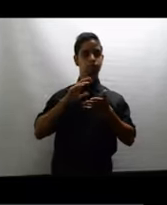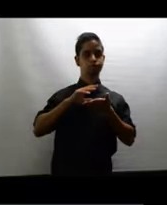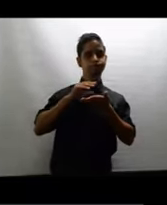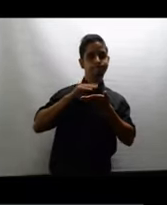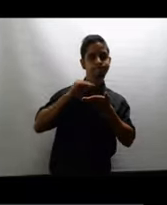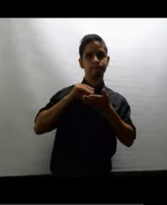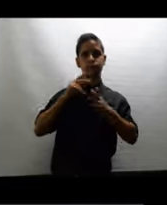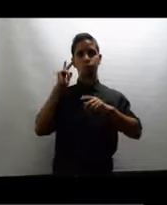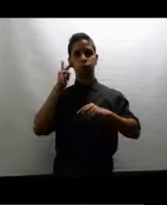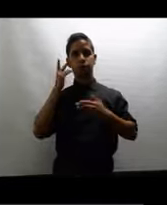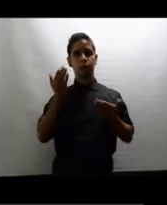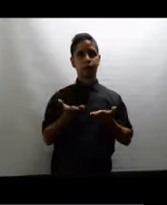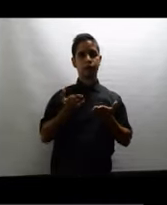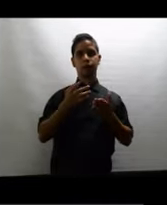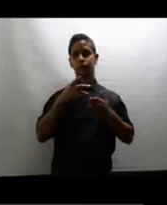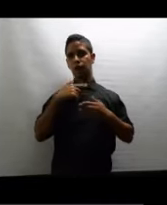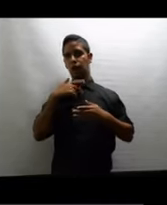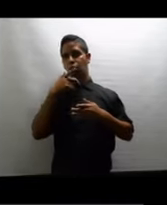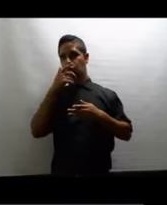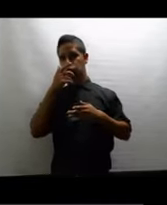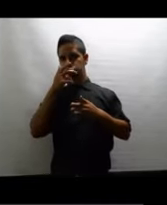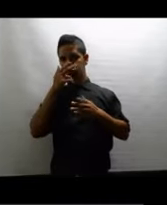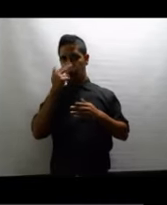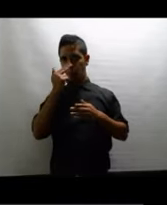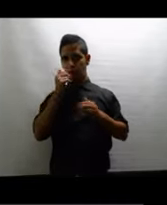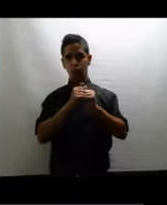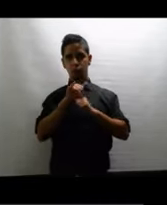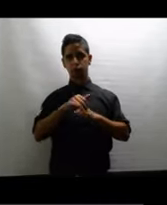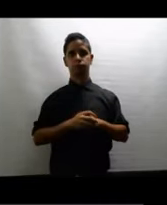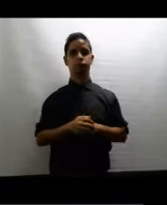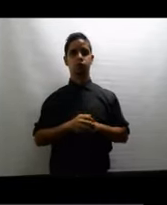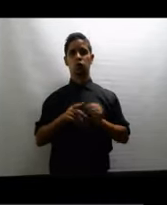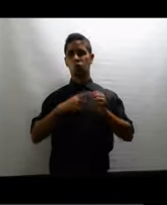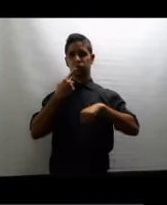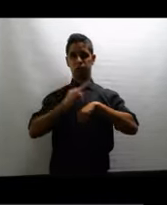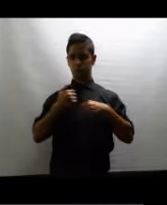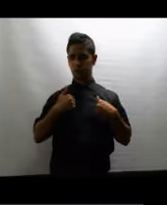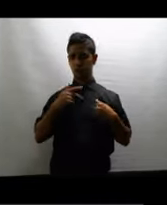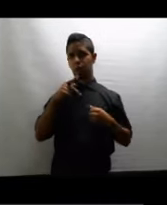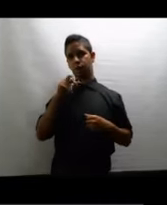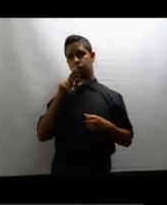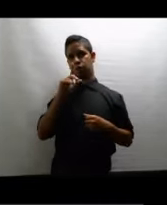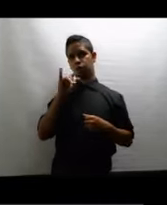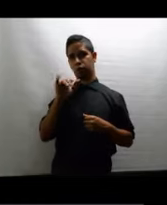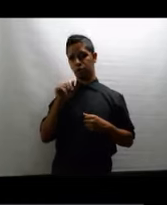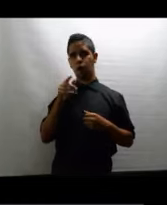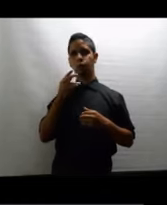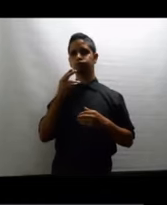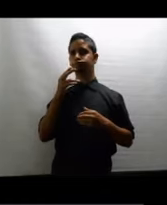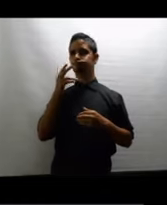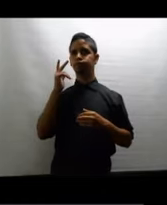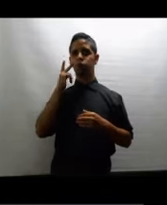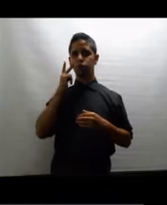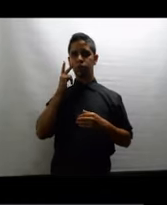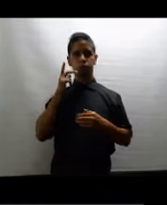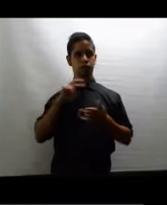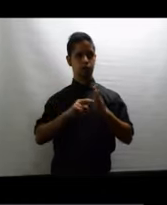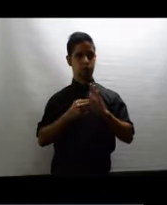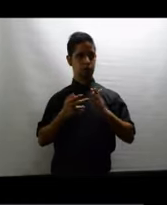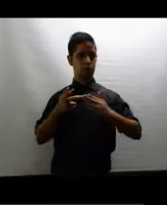parodias. Y de hecho llegó a hacer una que tenía que ver como una parodia política de la Cenicienta, y el Puerto Rico era la